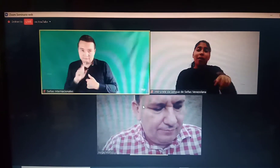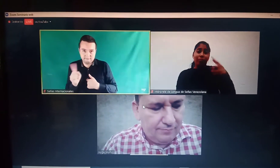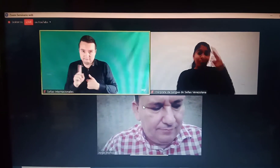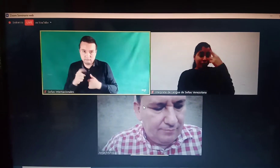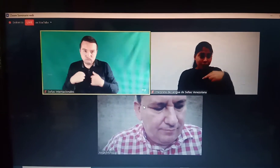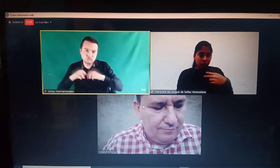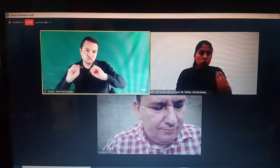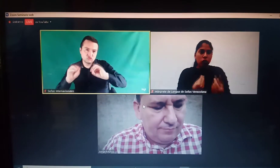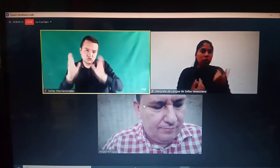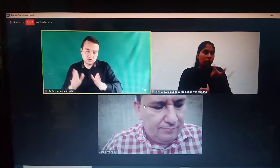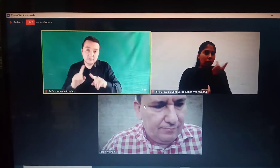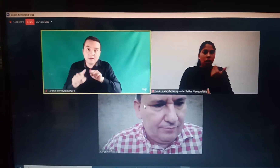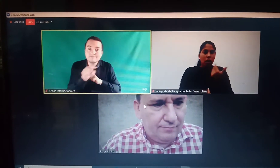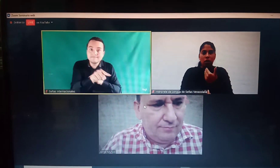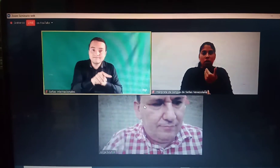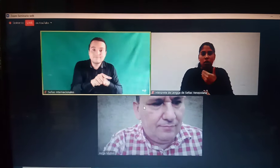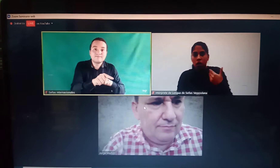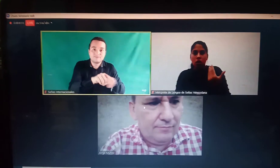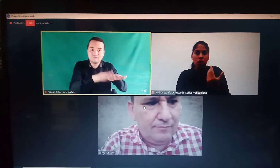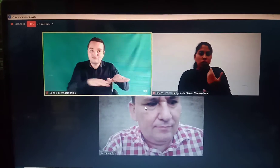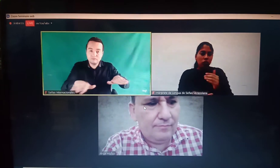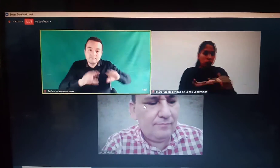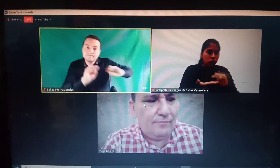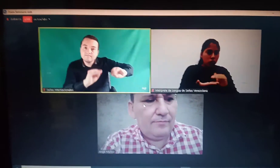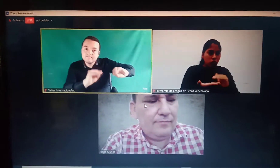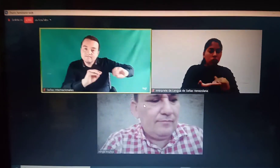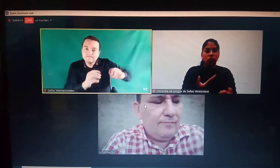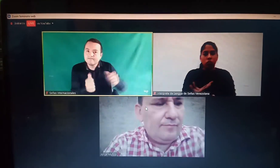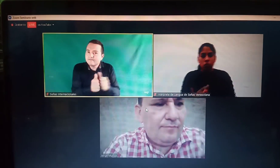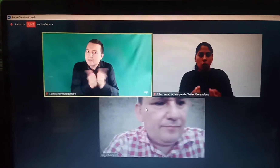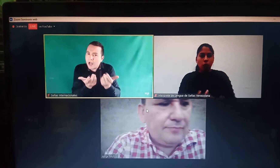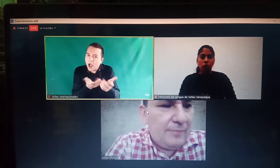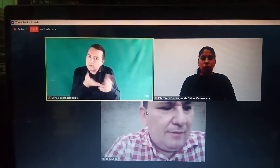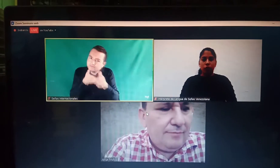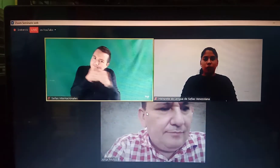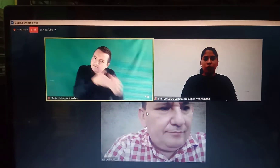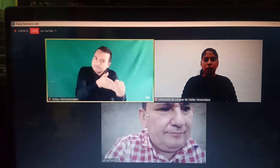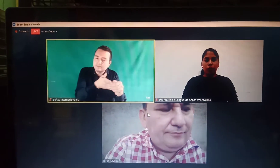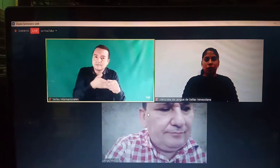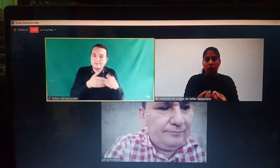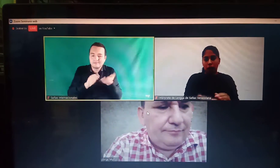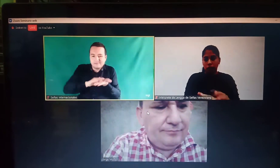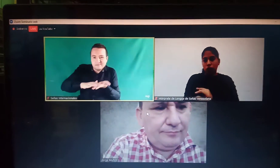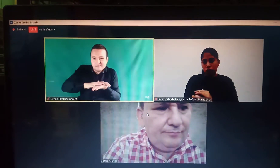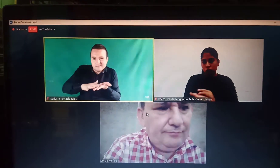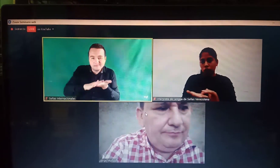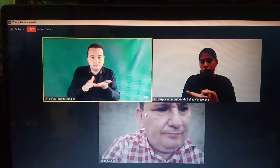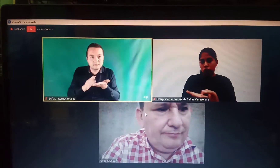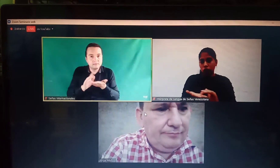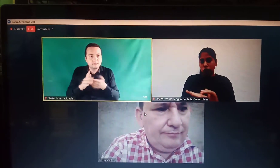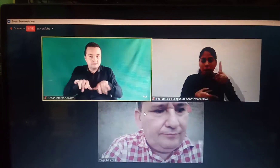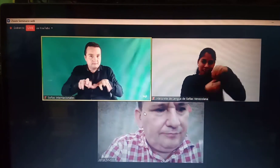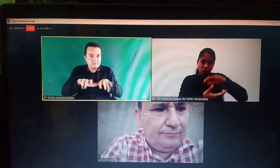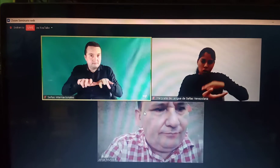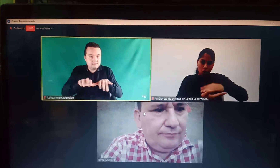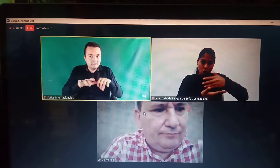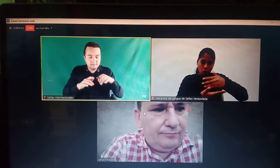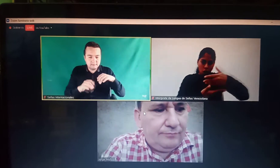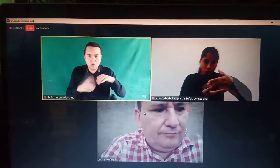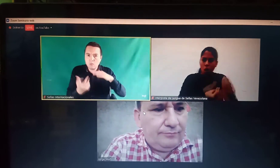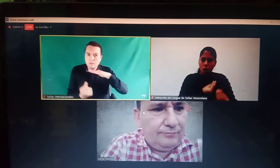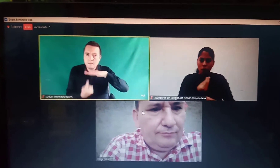sí me sorprendió esta parte de las líneas braille y el lenguaje del braille computarizado y quisiera saber si hay algunas